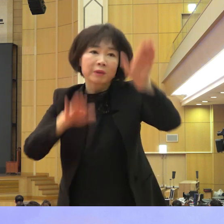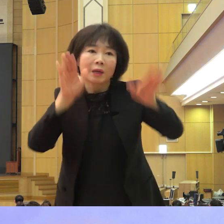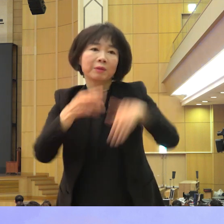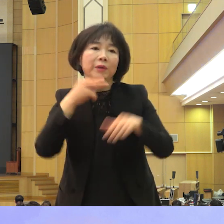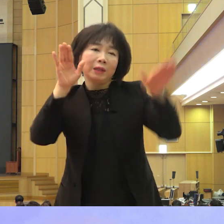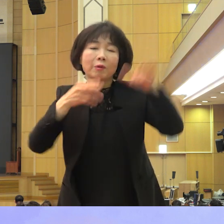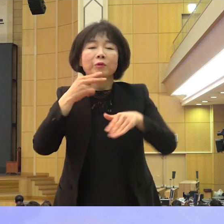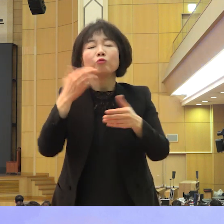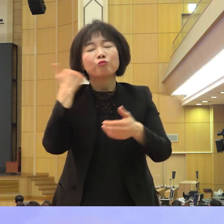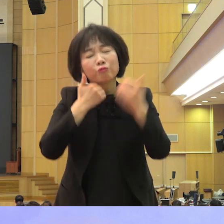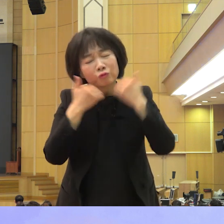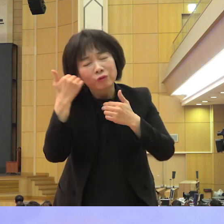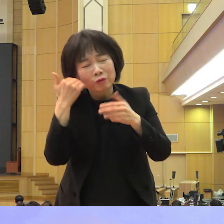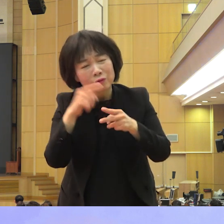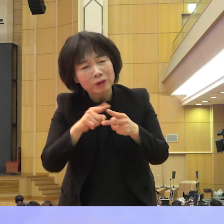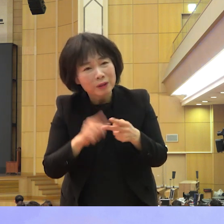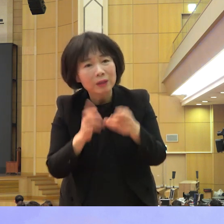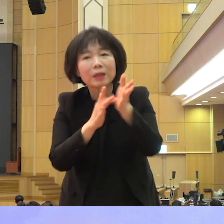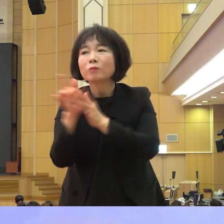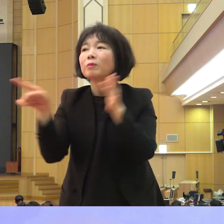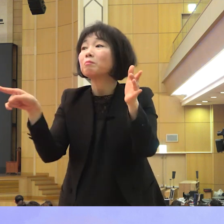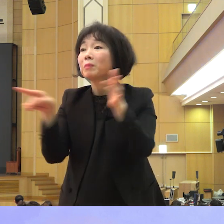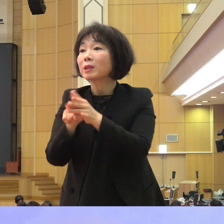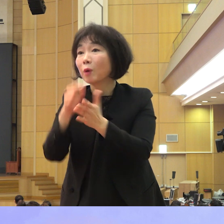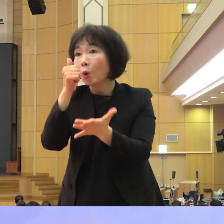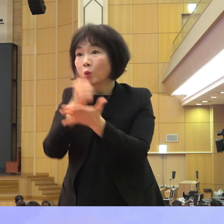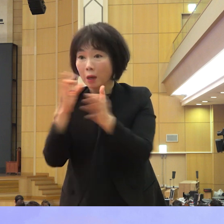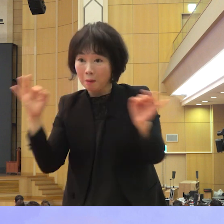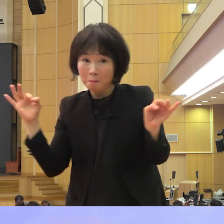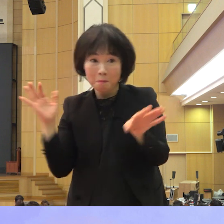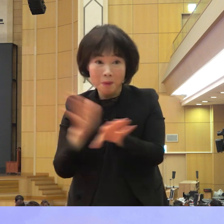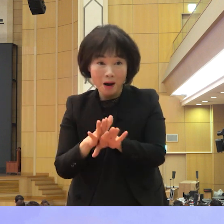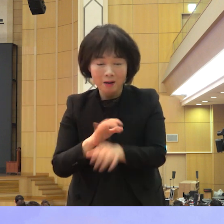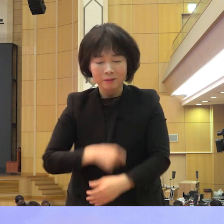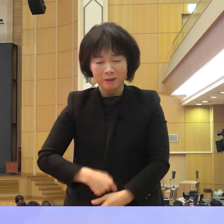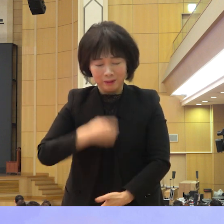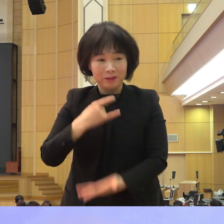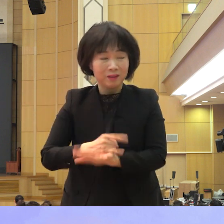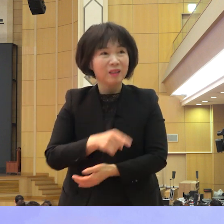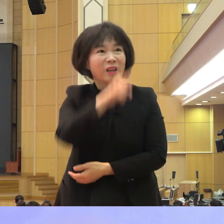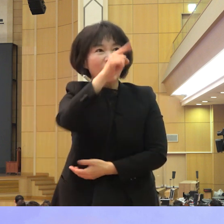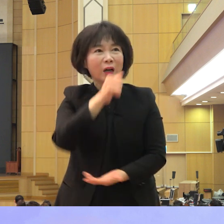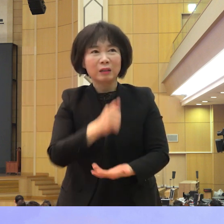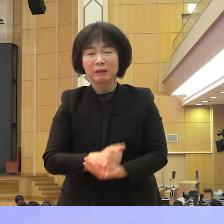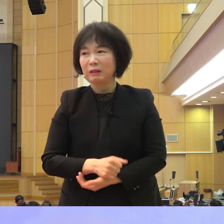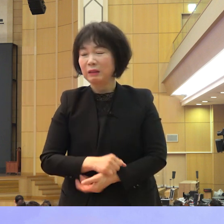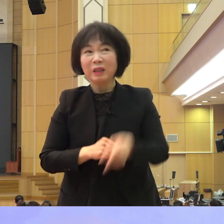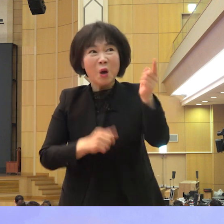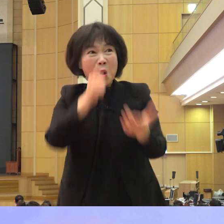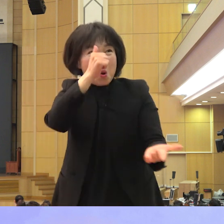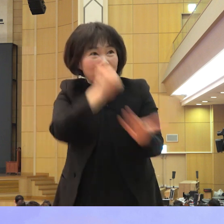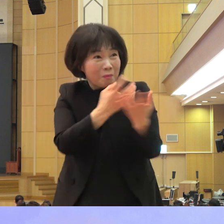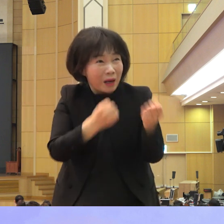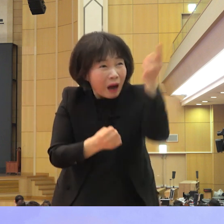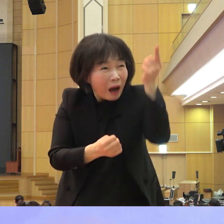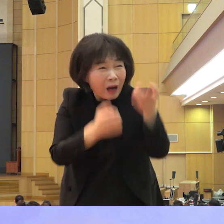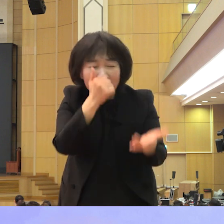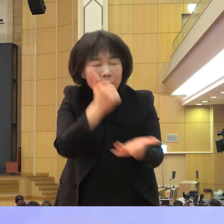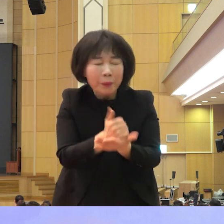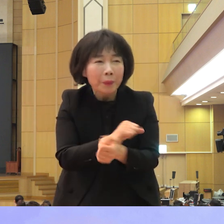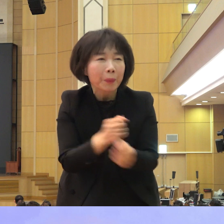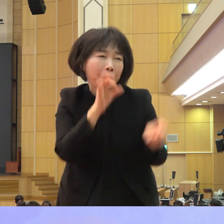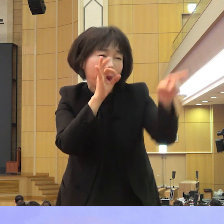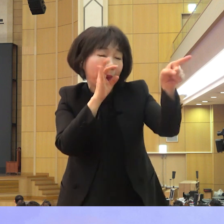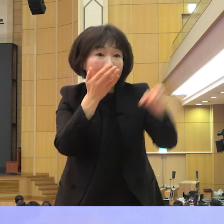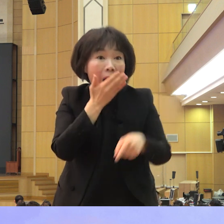누구든지 예수를 믿기만 하면 죄인이 의인된다. 너같이 죄를 많이 졌는데 어떻게 네가 의인이 될 수